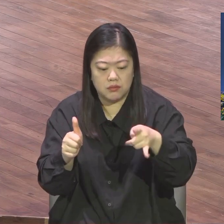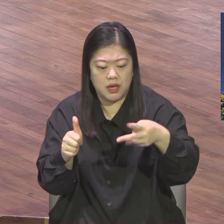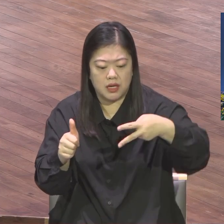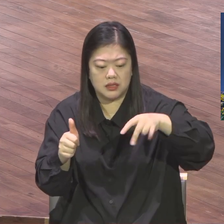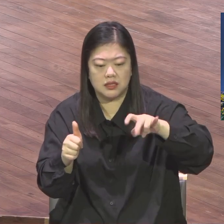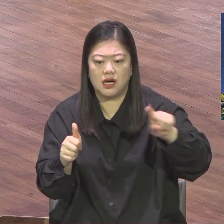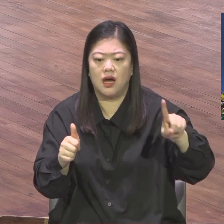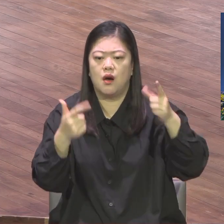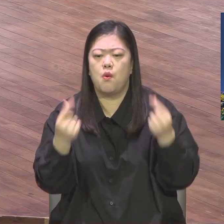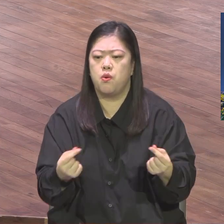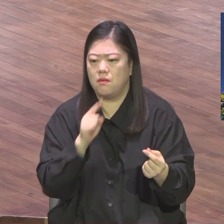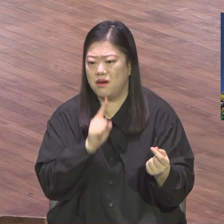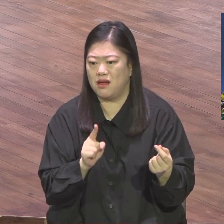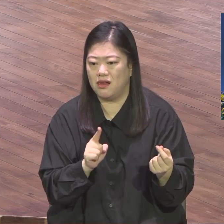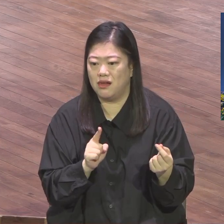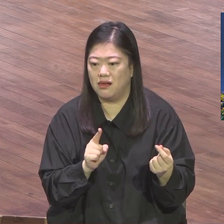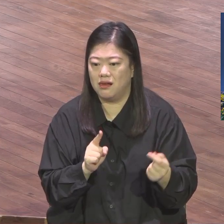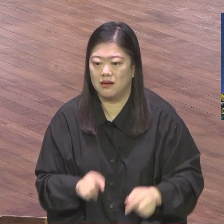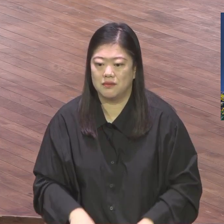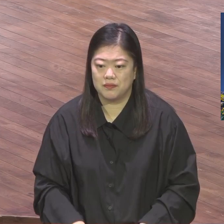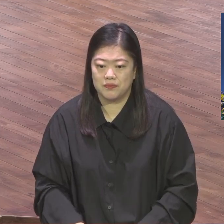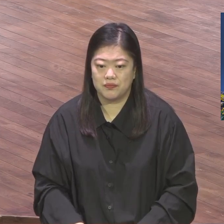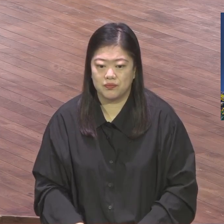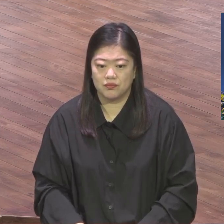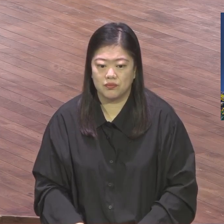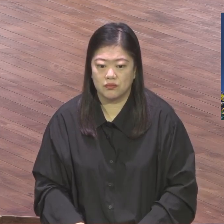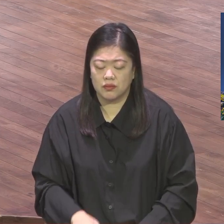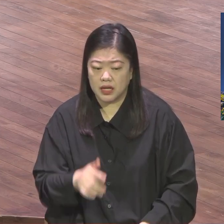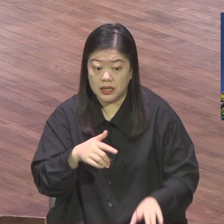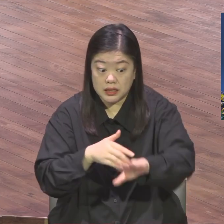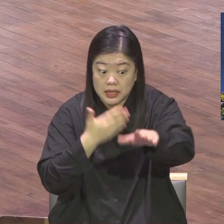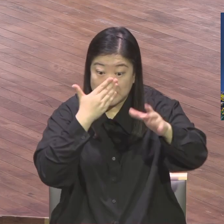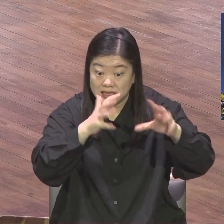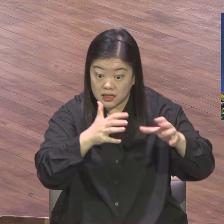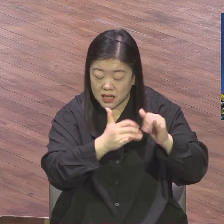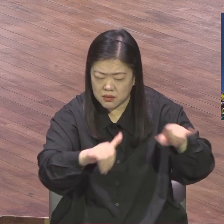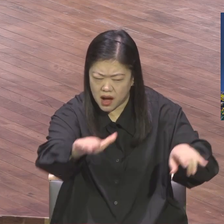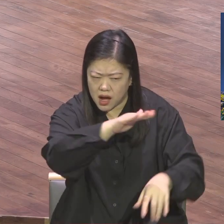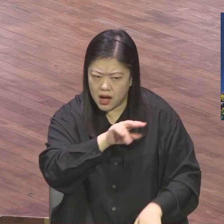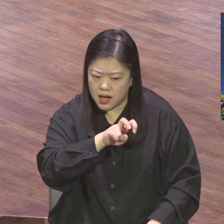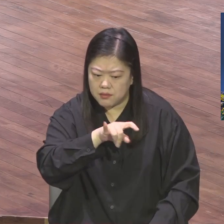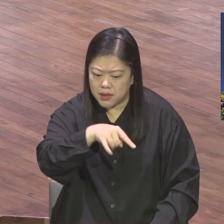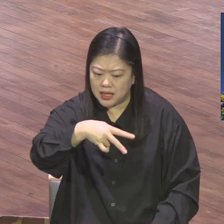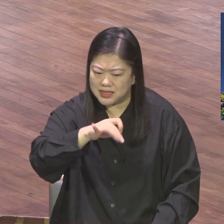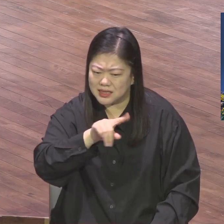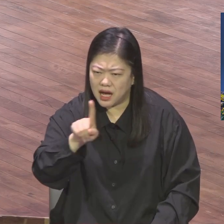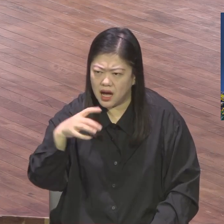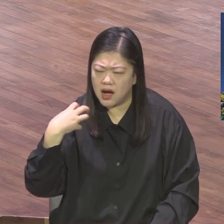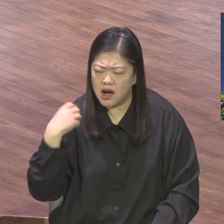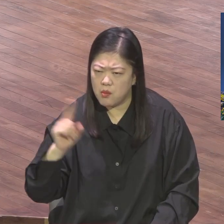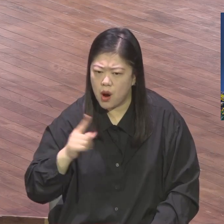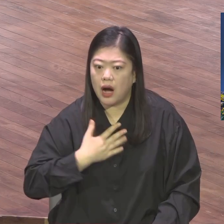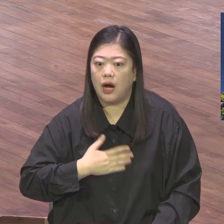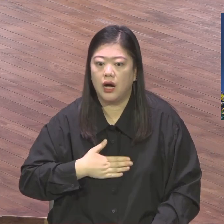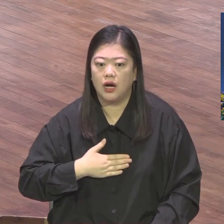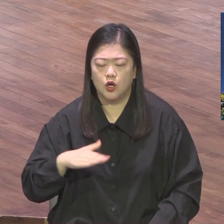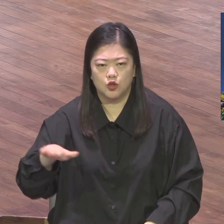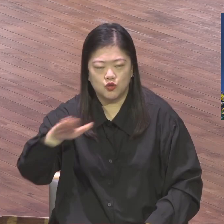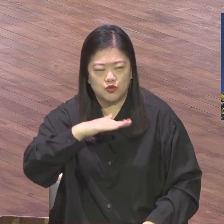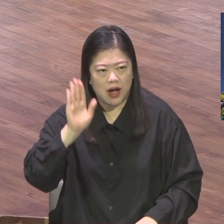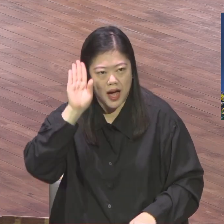죄의 짐을 대신해서 다 짊어지시고 고난의 이 종으로서의 예수님이 앞으로